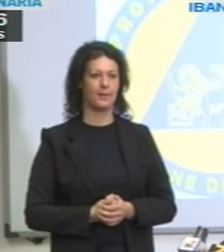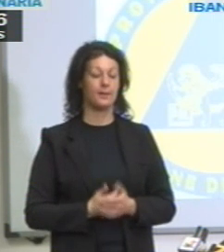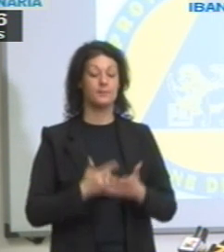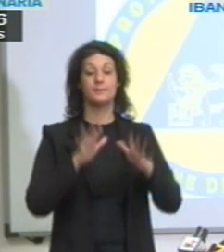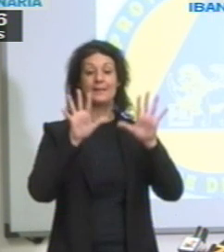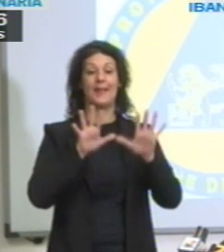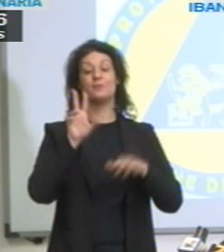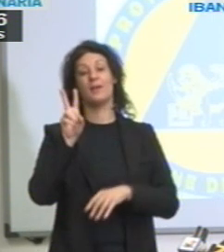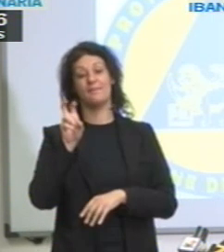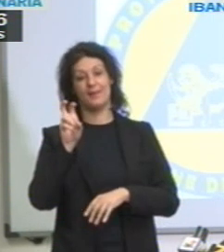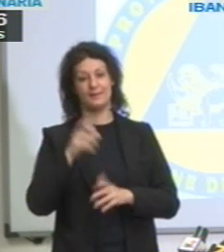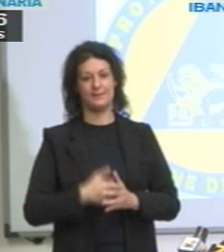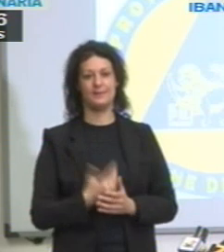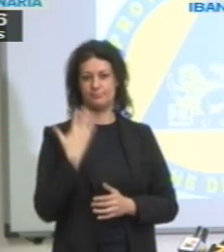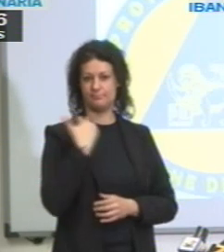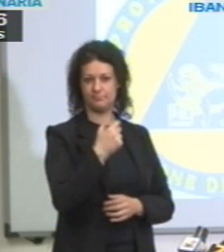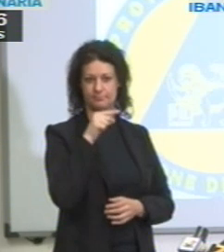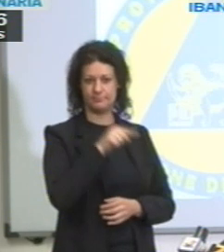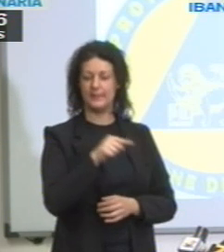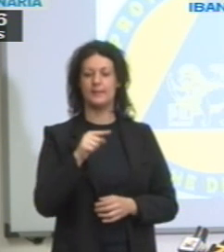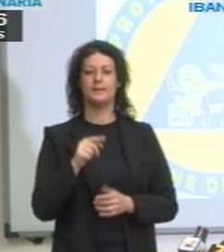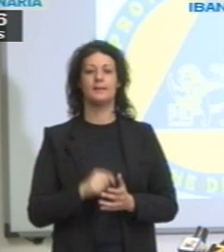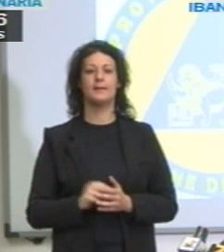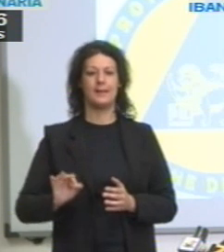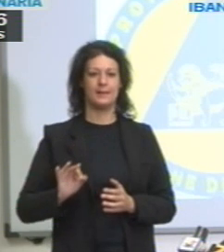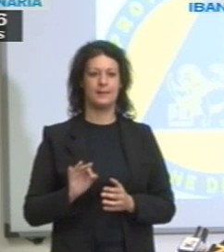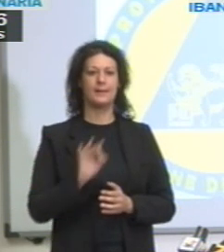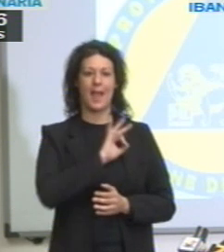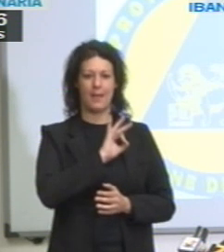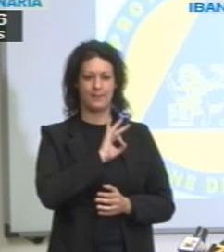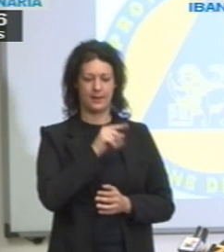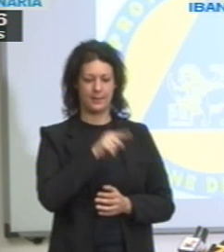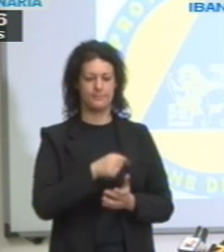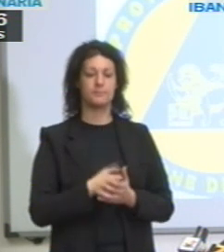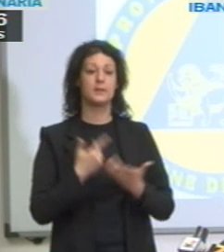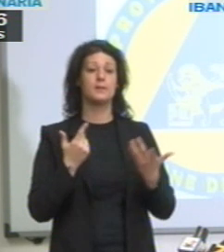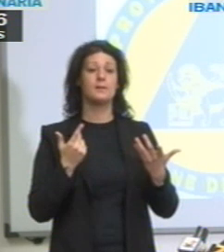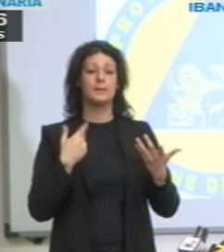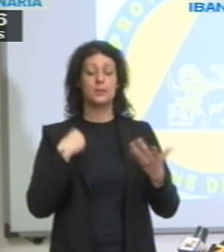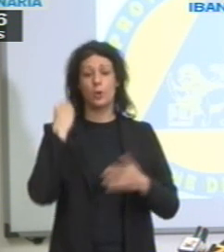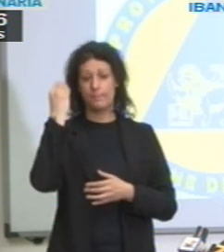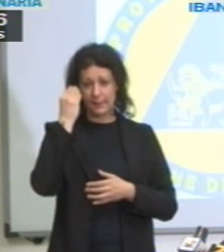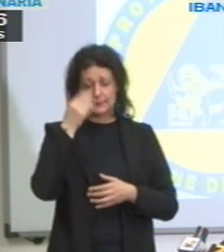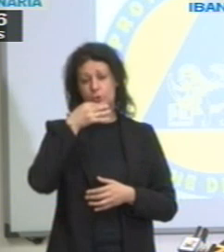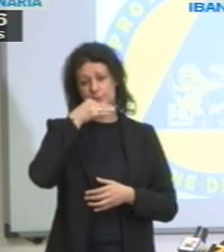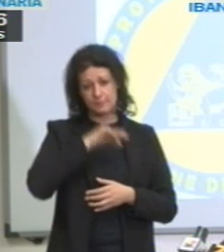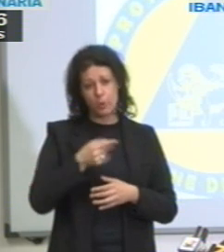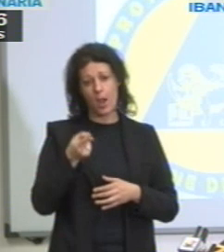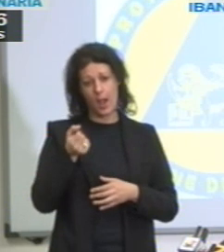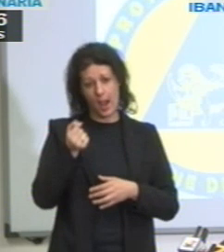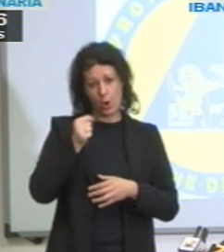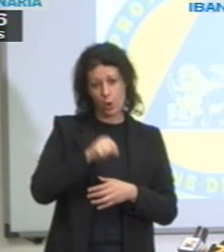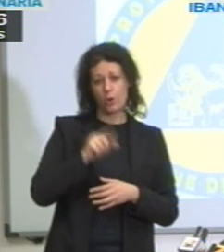10 e 20. Guardate, io penso che si possa ancora correggere il decreto presentato